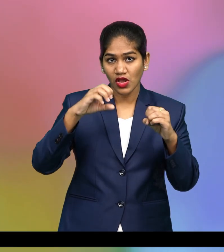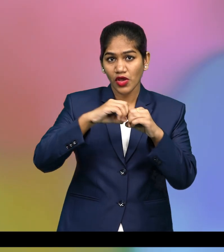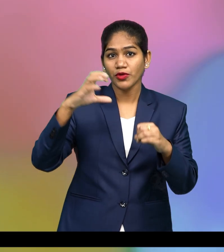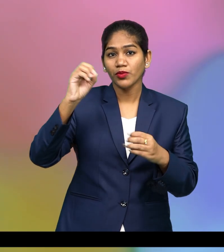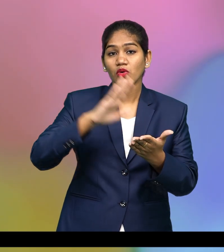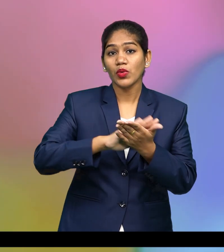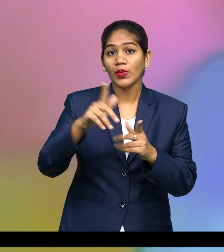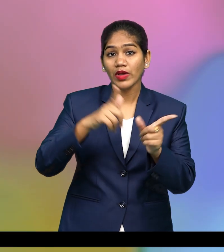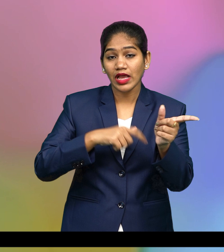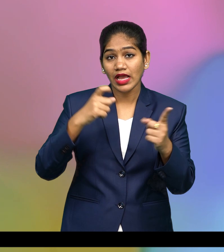కార్బోహైడ్రేట్లు, ప్రోటీన్లు,